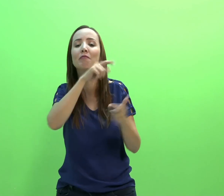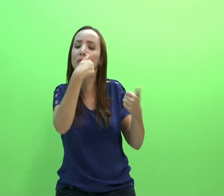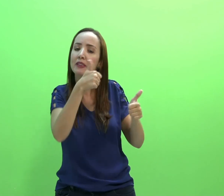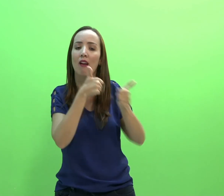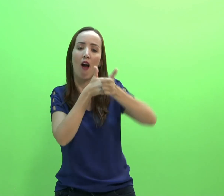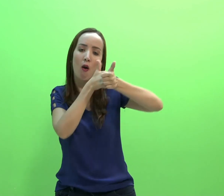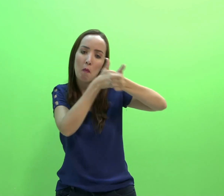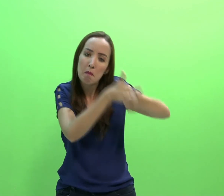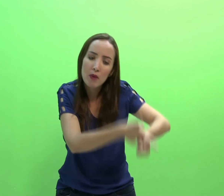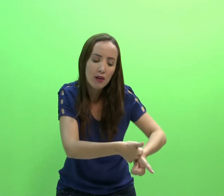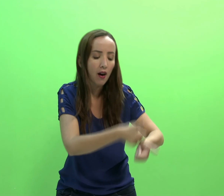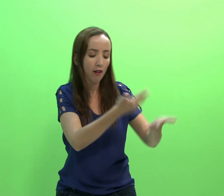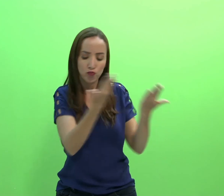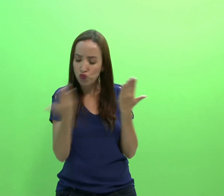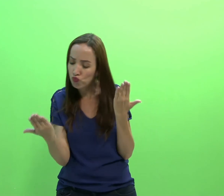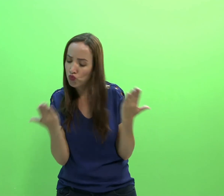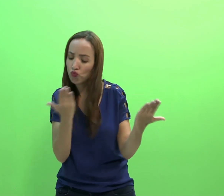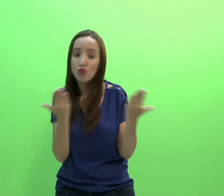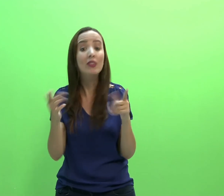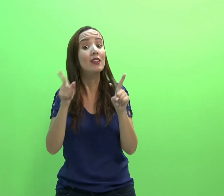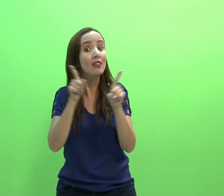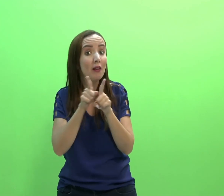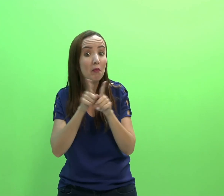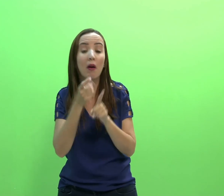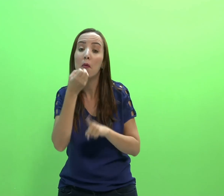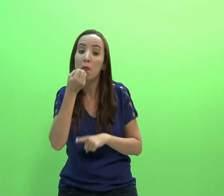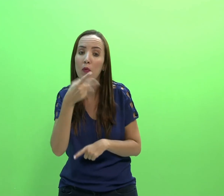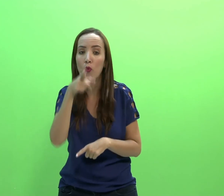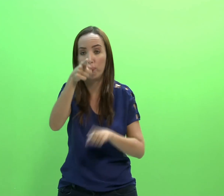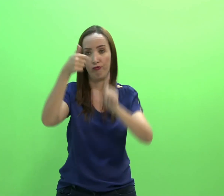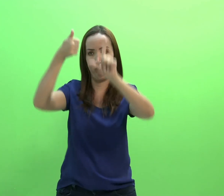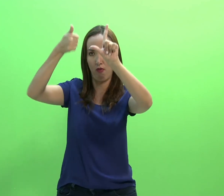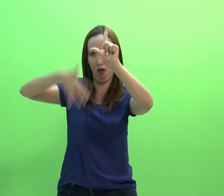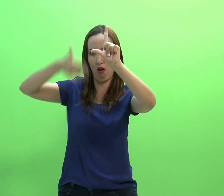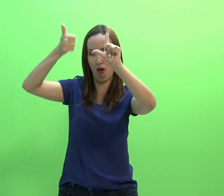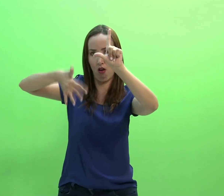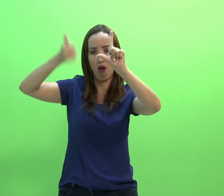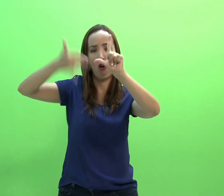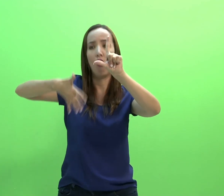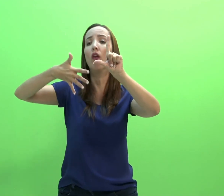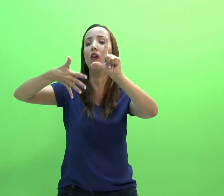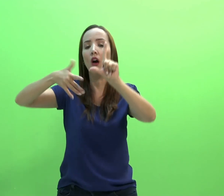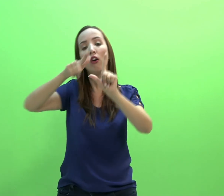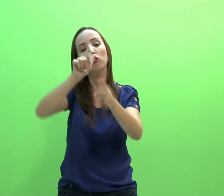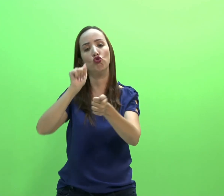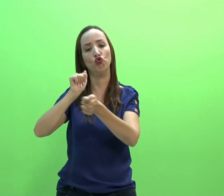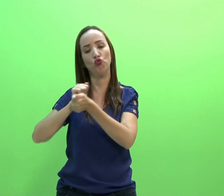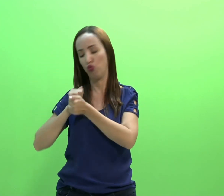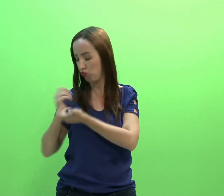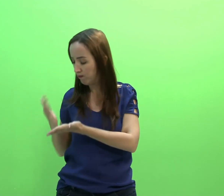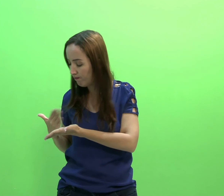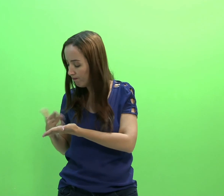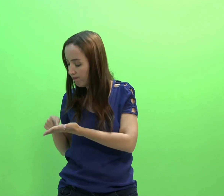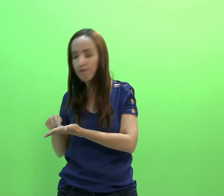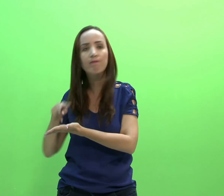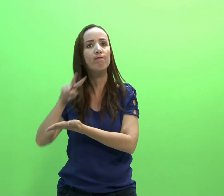normas que devemos acompanhar. Então é bom que você volte às nossas videoaulas, junto com material